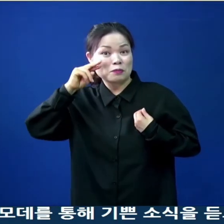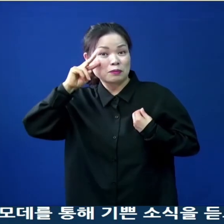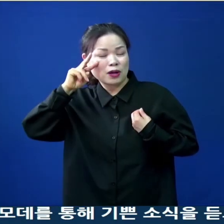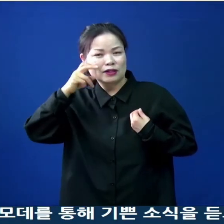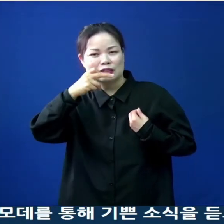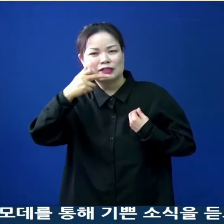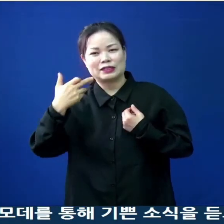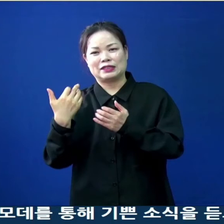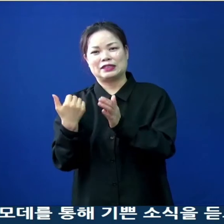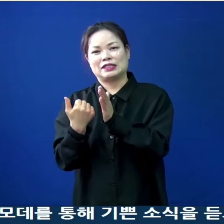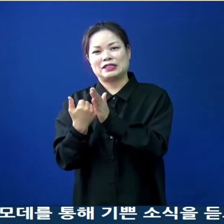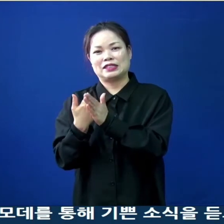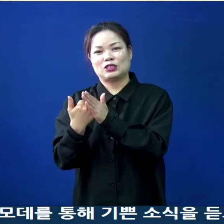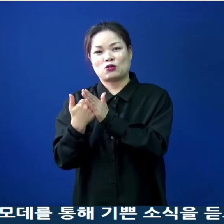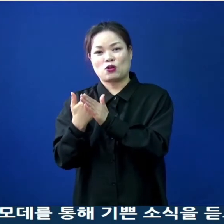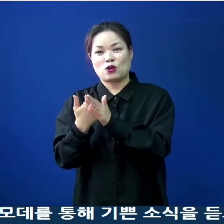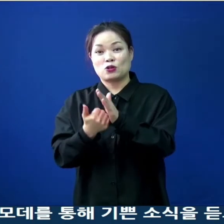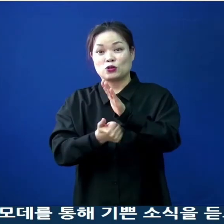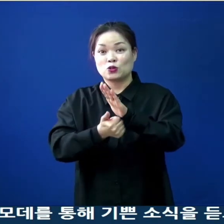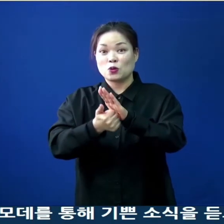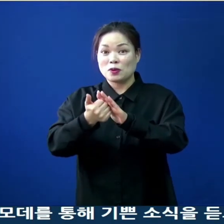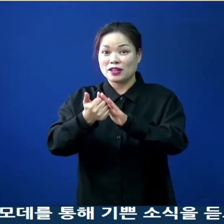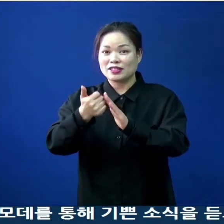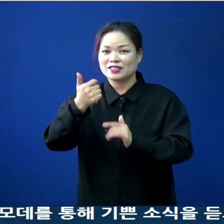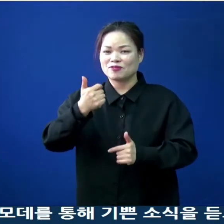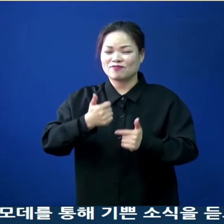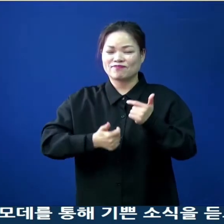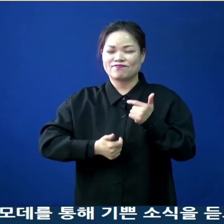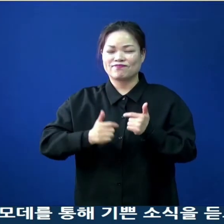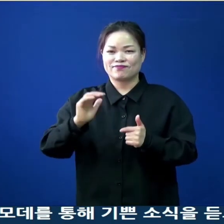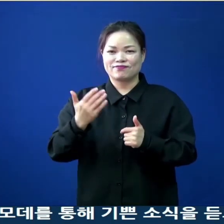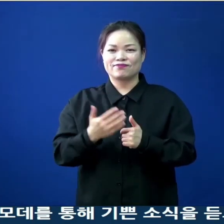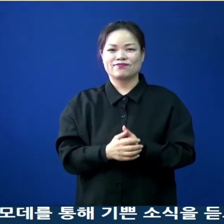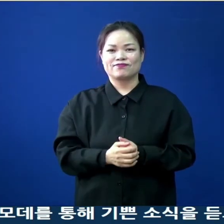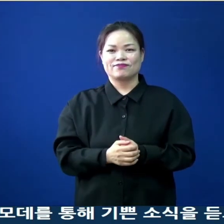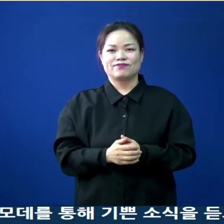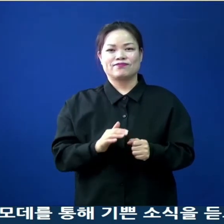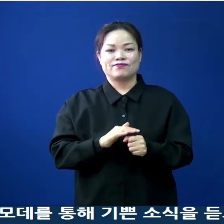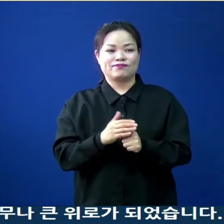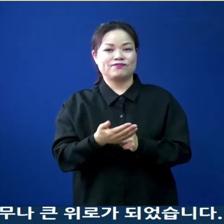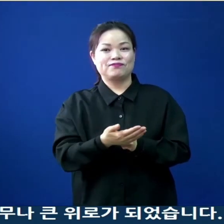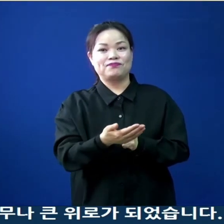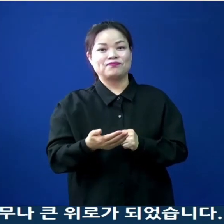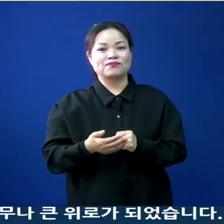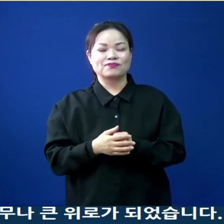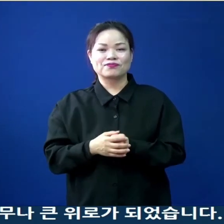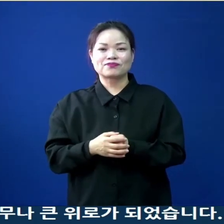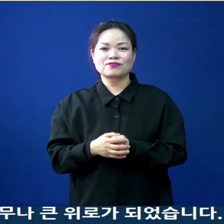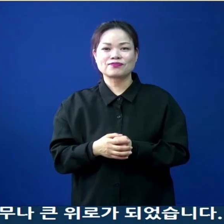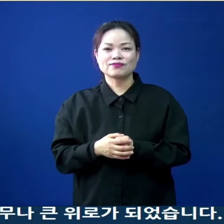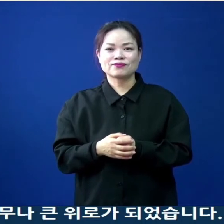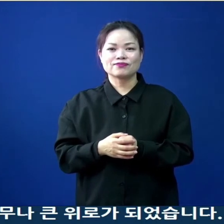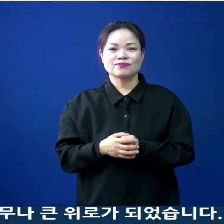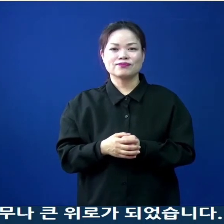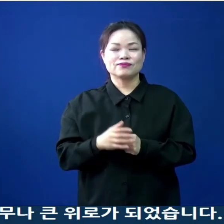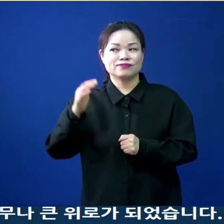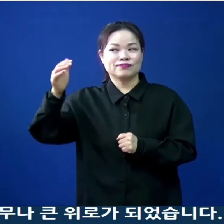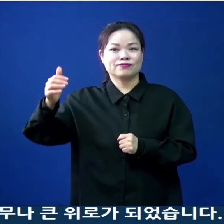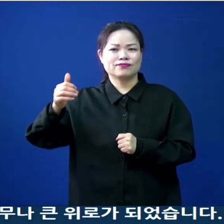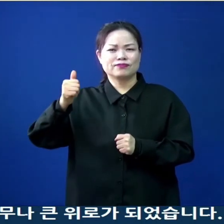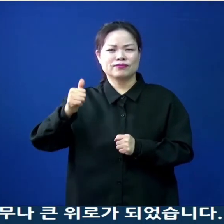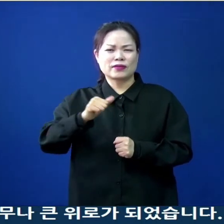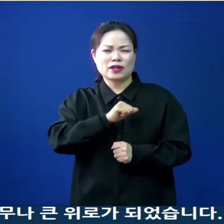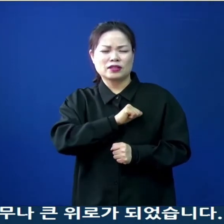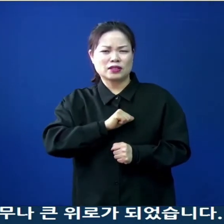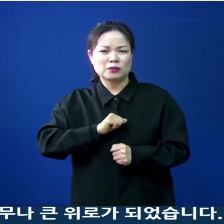너무나 큰 위로와 소망과 기쁨이 되었습니다. 사랑하는 성도 여러분, 하나님의 그 참을